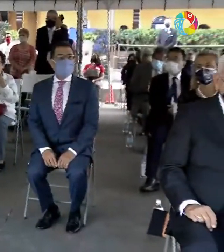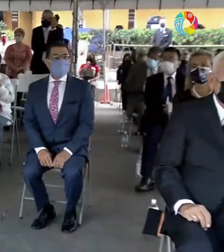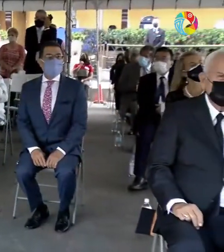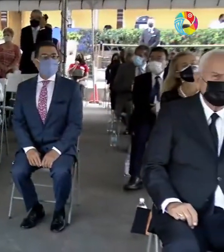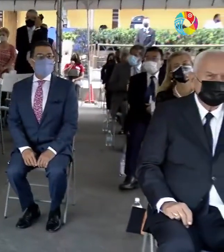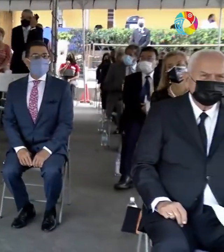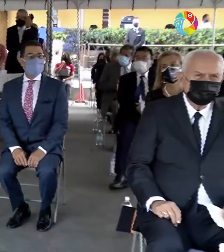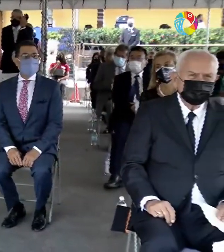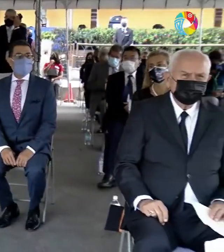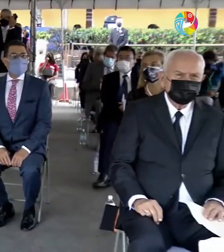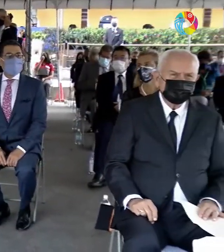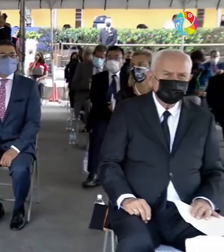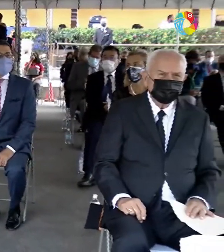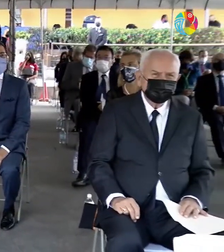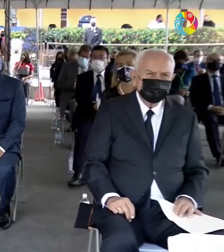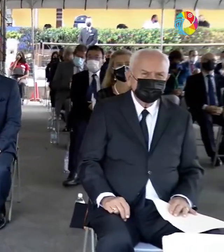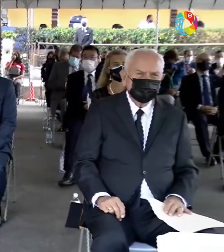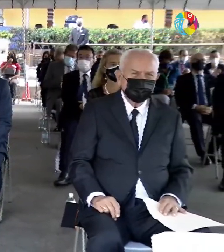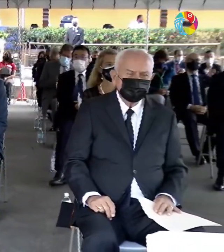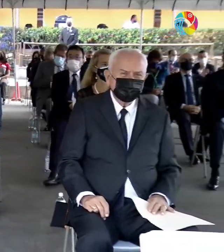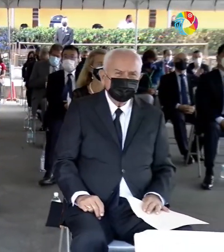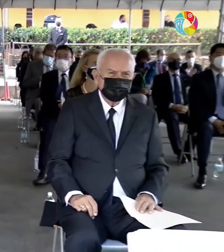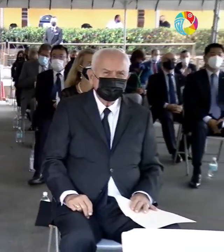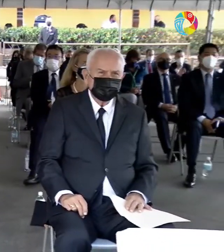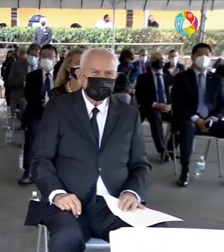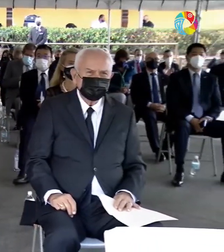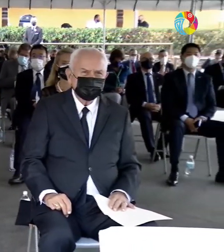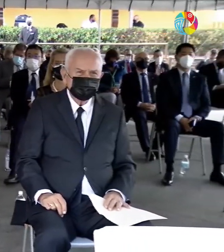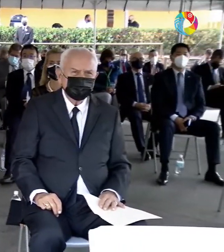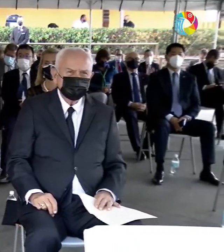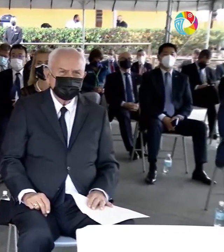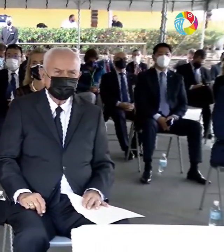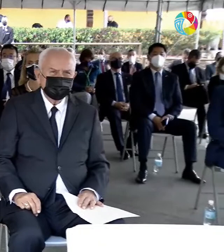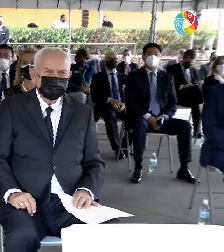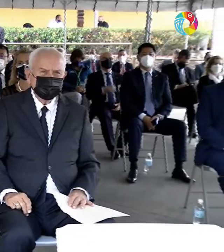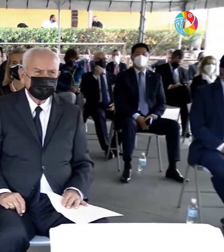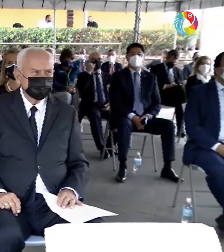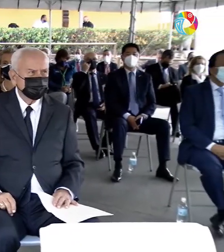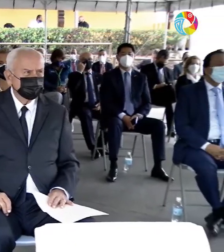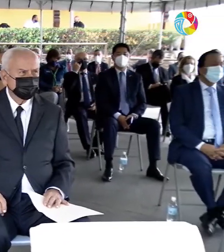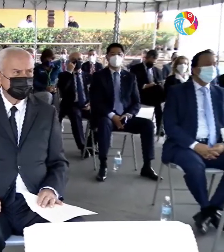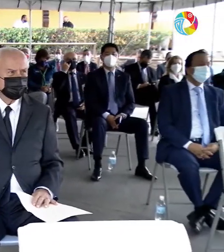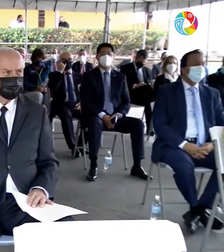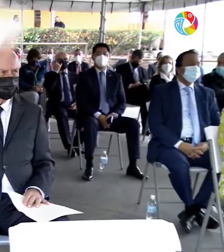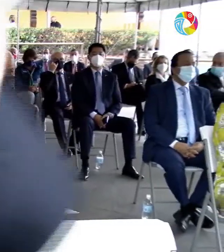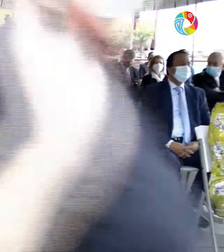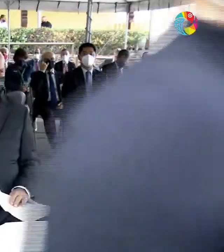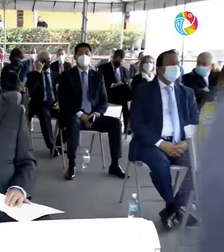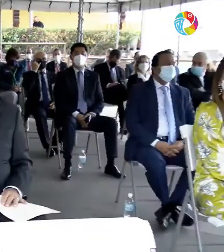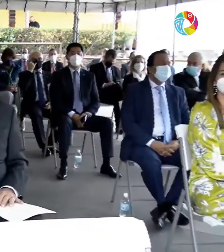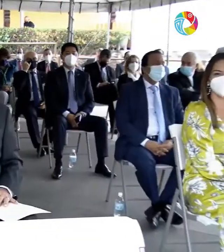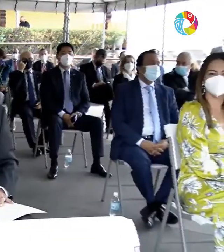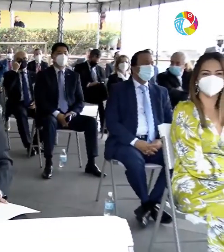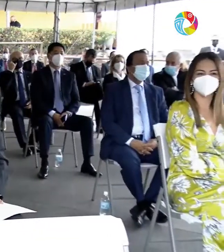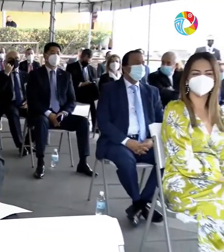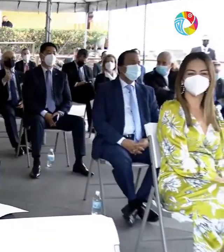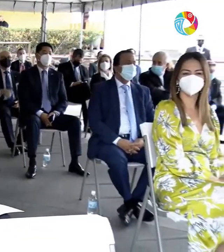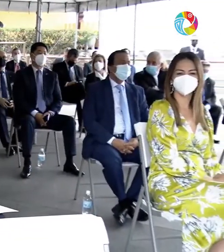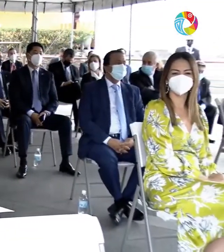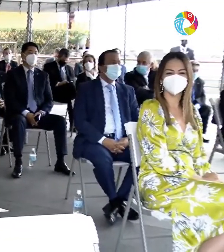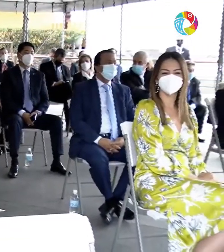es bastante importante para todos los costarricenses. Algunos datos importantes son